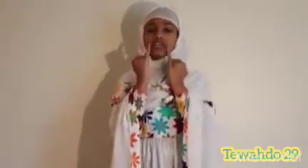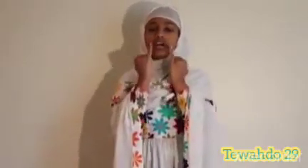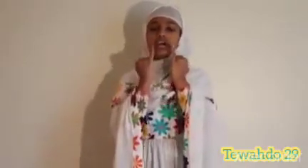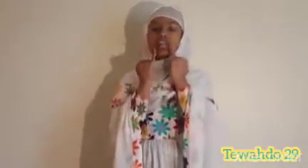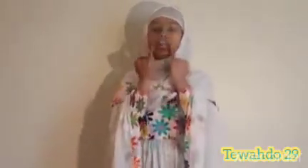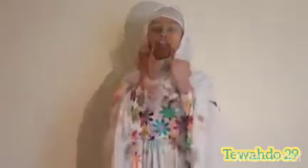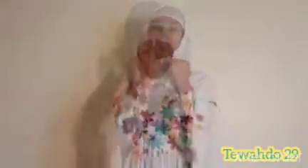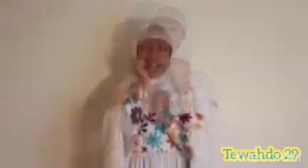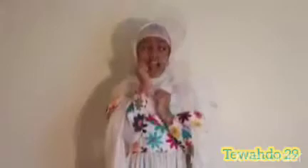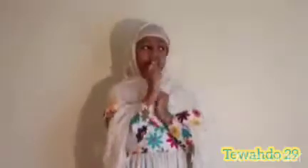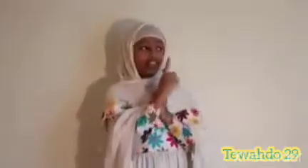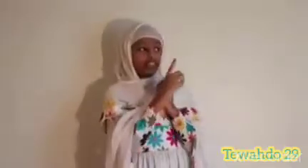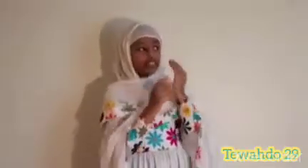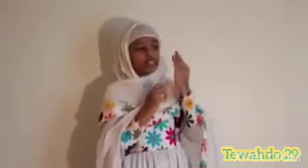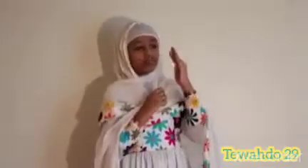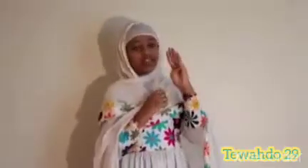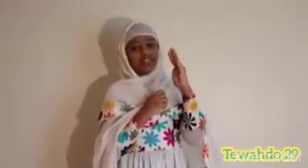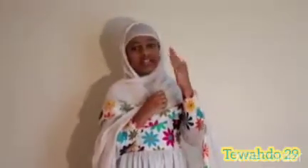በኢየሩሳሌም አንቺ